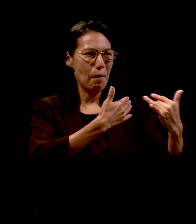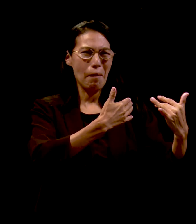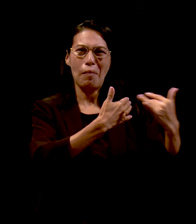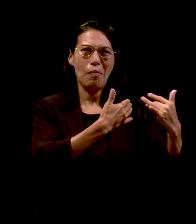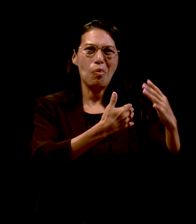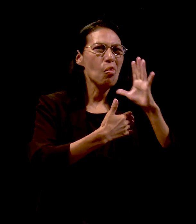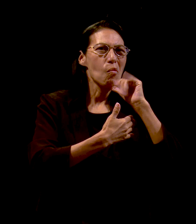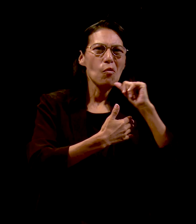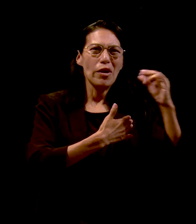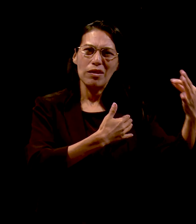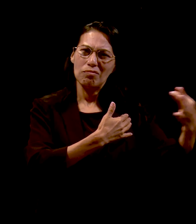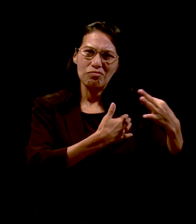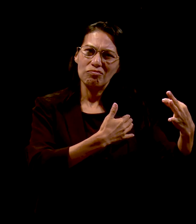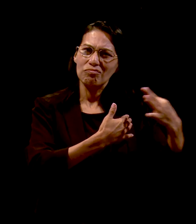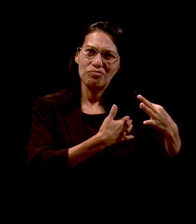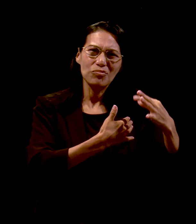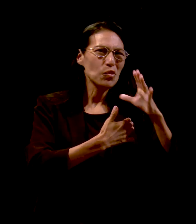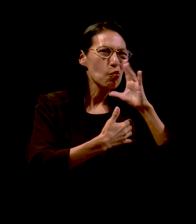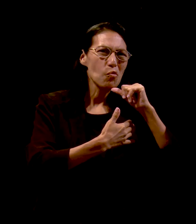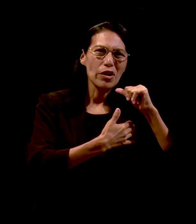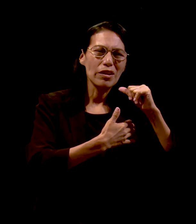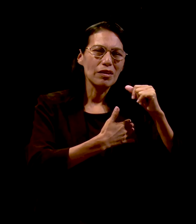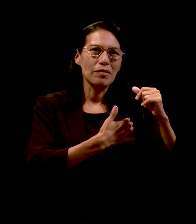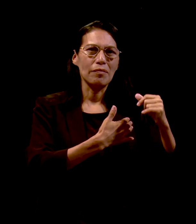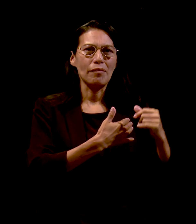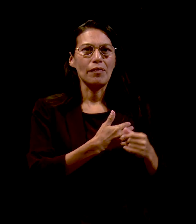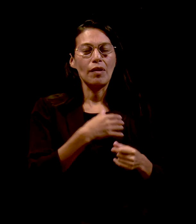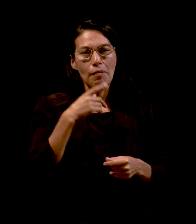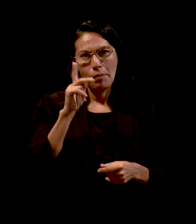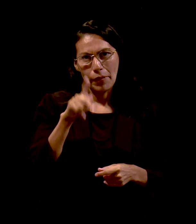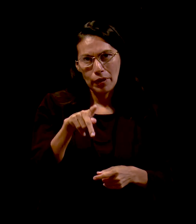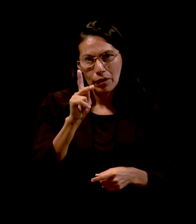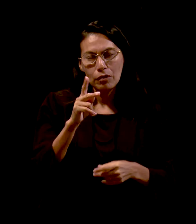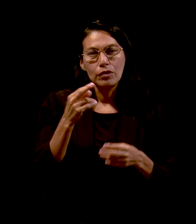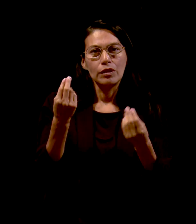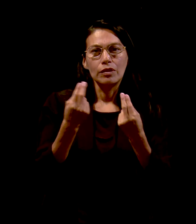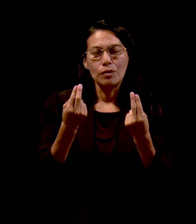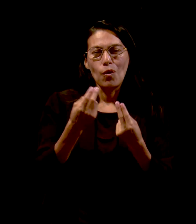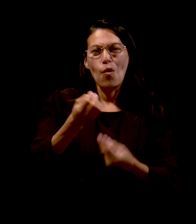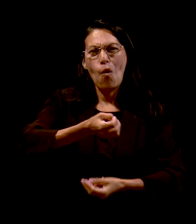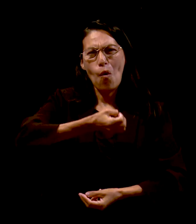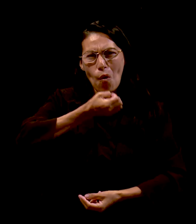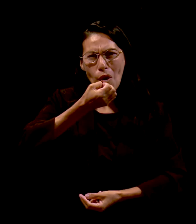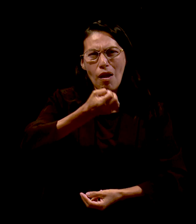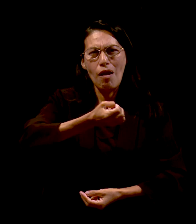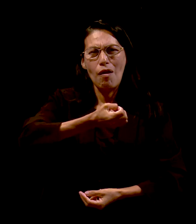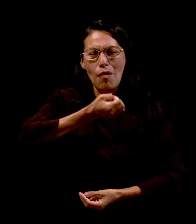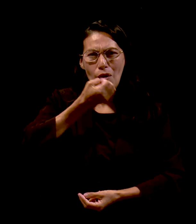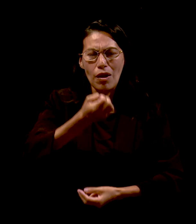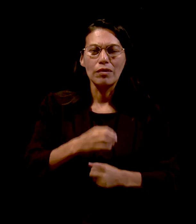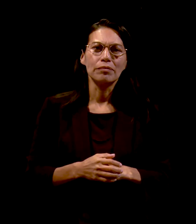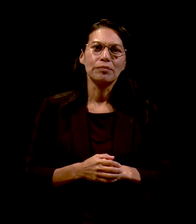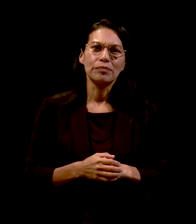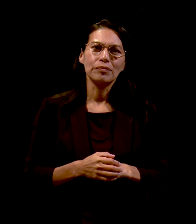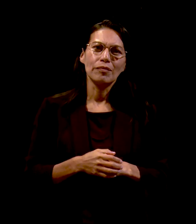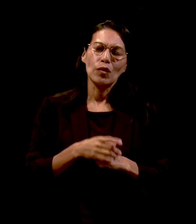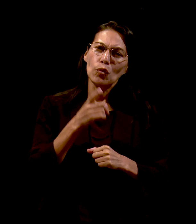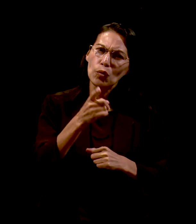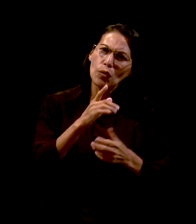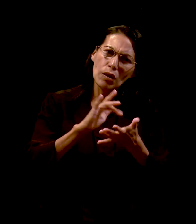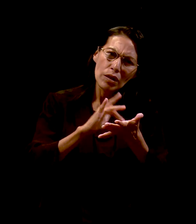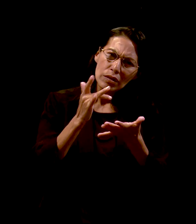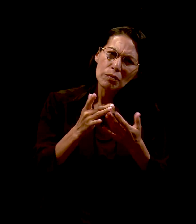envíes tus oraciones que han sido contestadas tú al agradecimiento para que glorificamos juntos